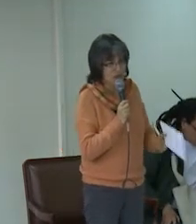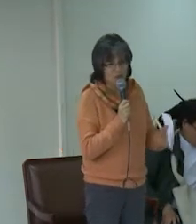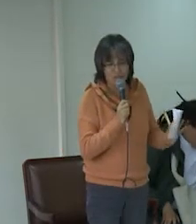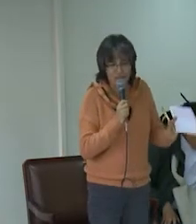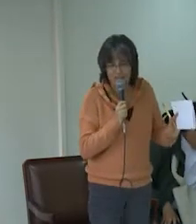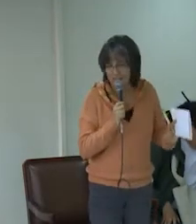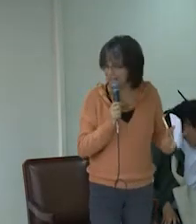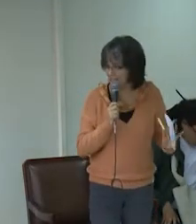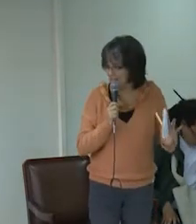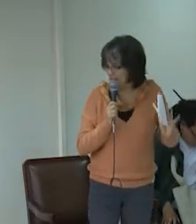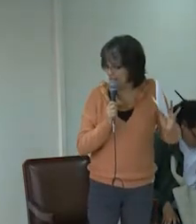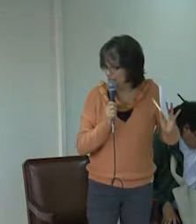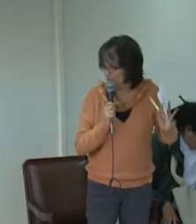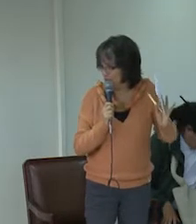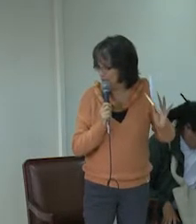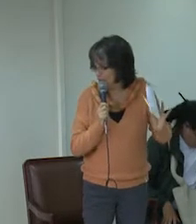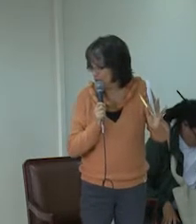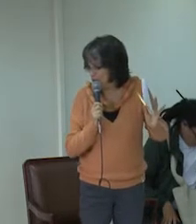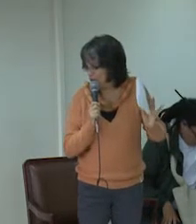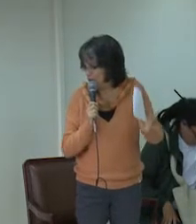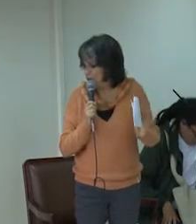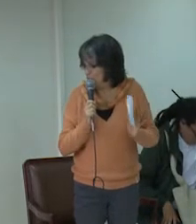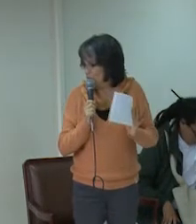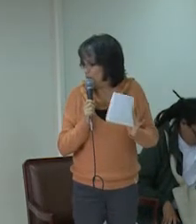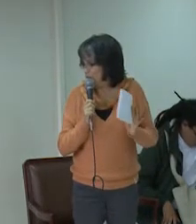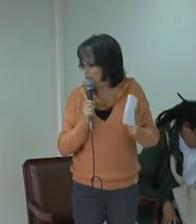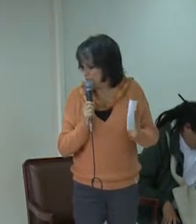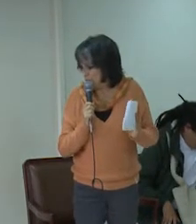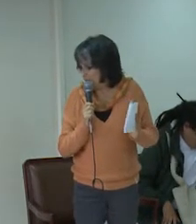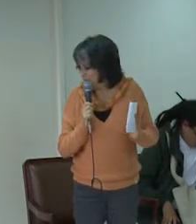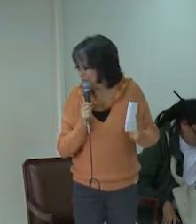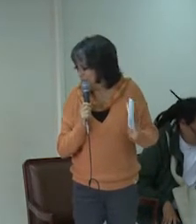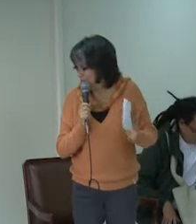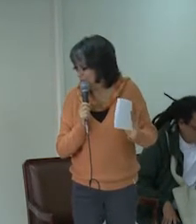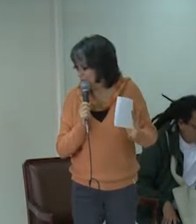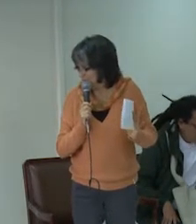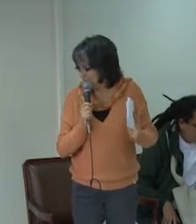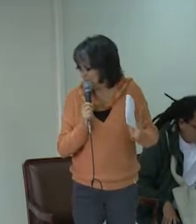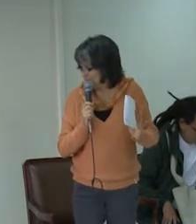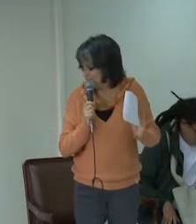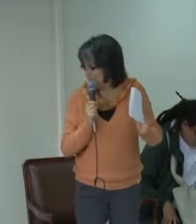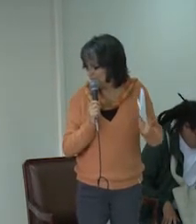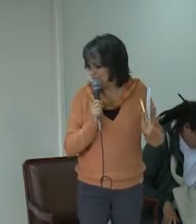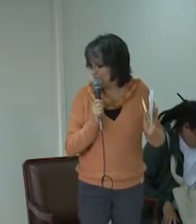90. No sé si quieras hacer alguna anotación como al respecto.